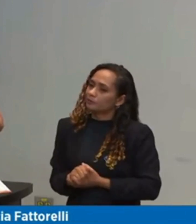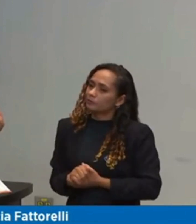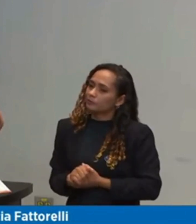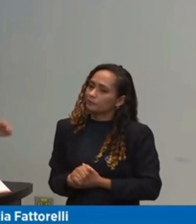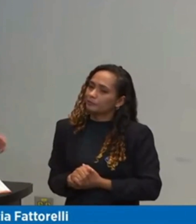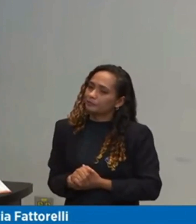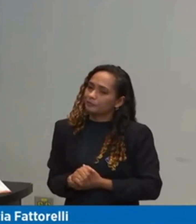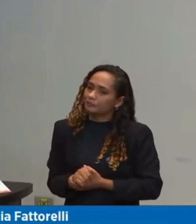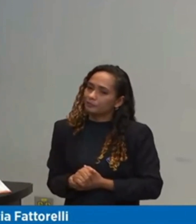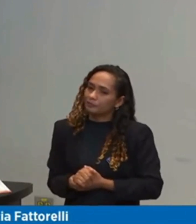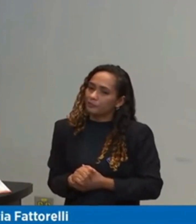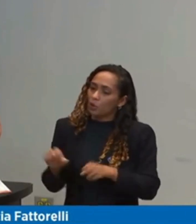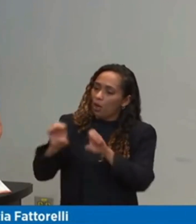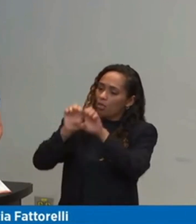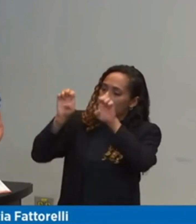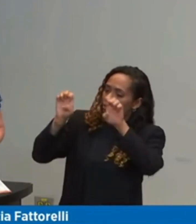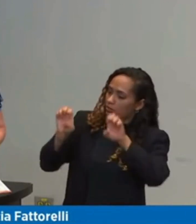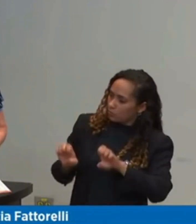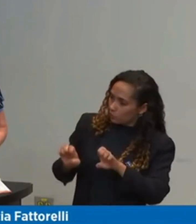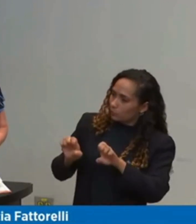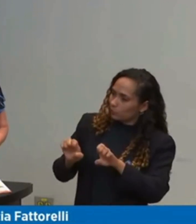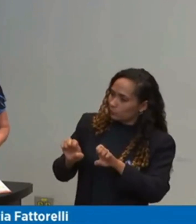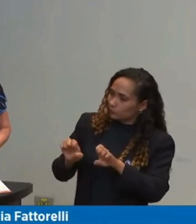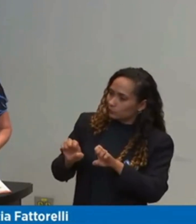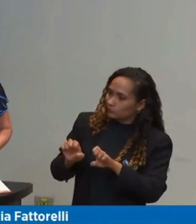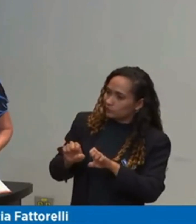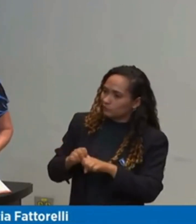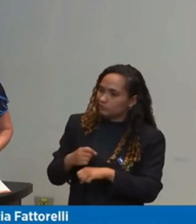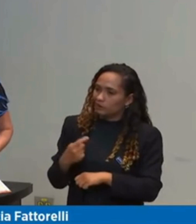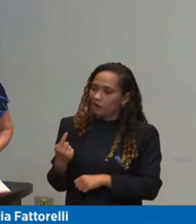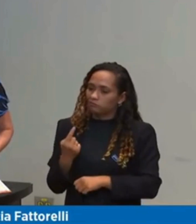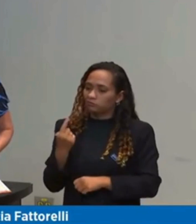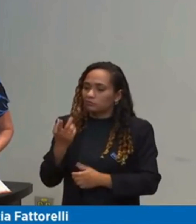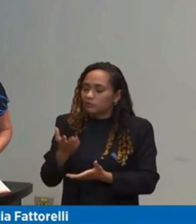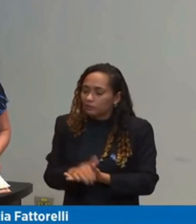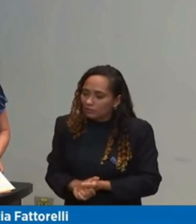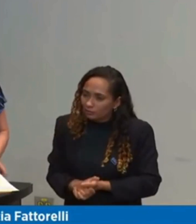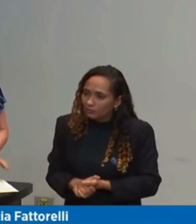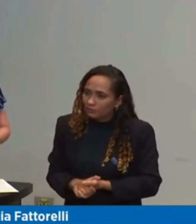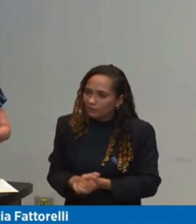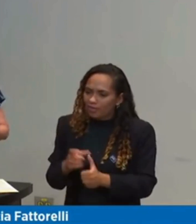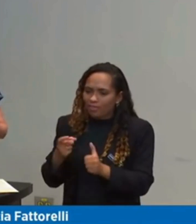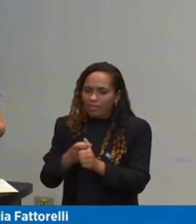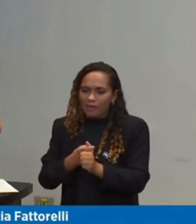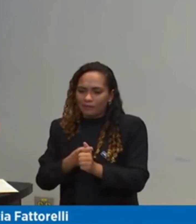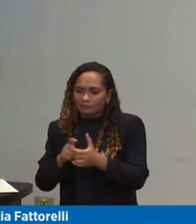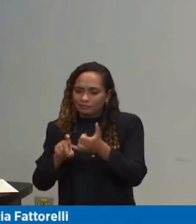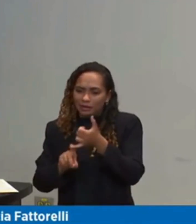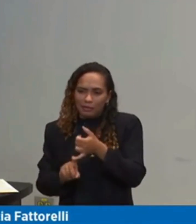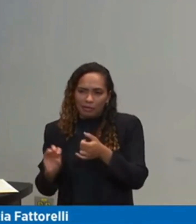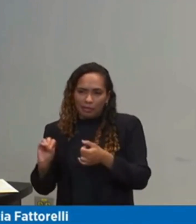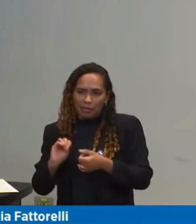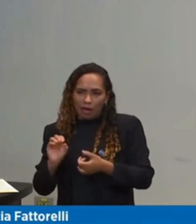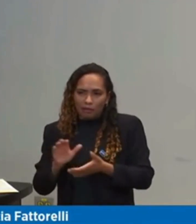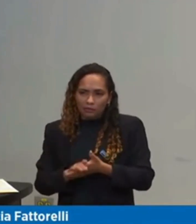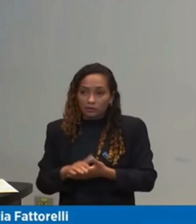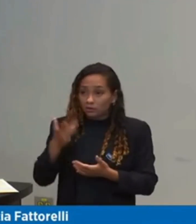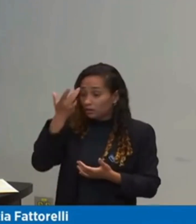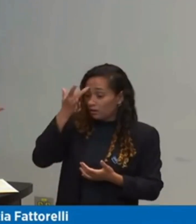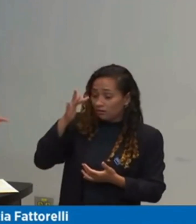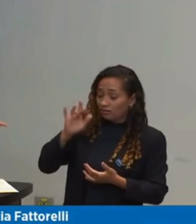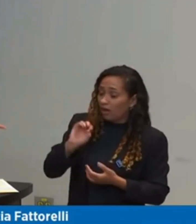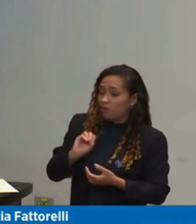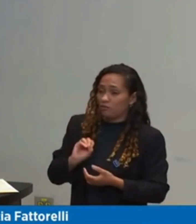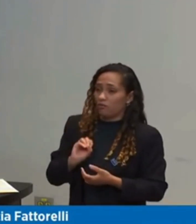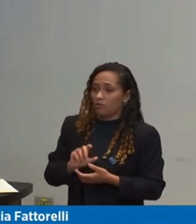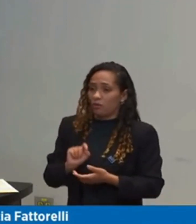de uma estrutura independente, que ninguém sabe se vai ser agência, o que